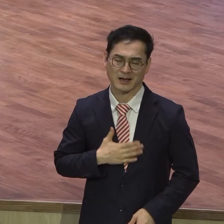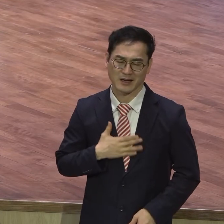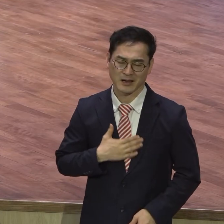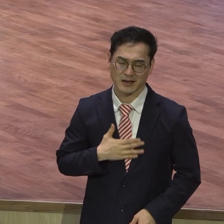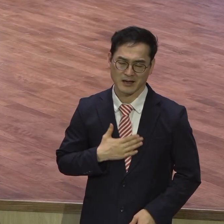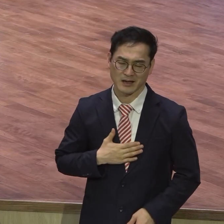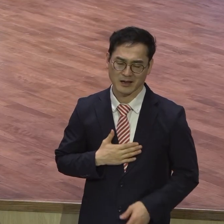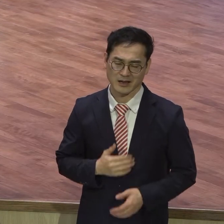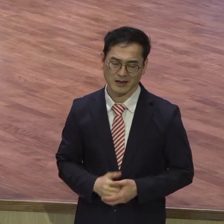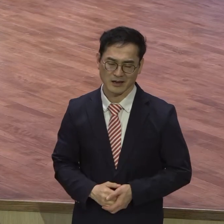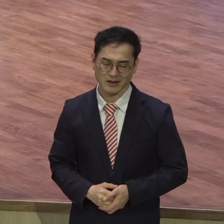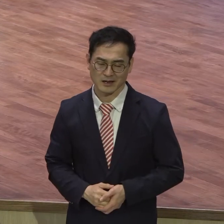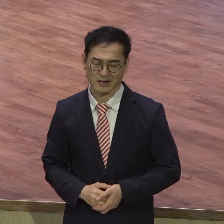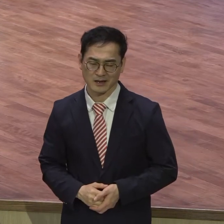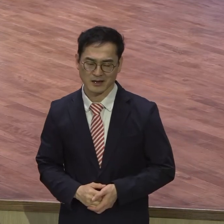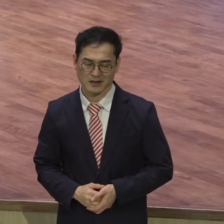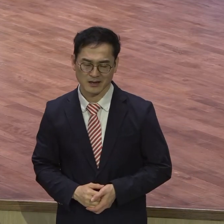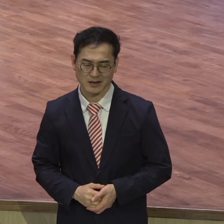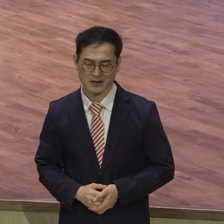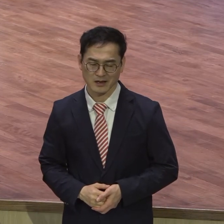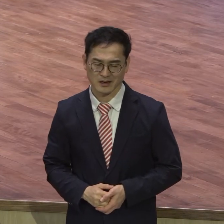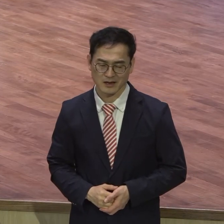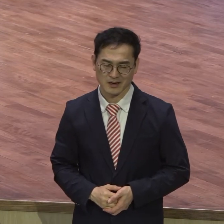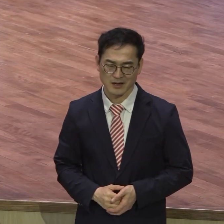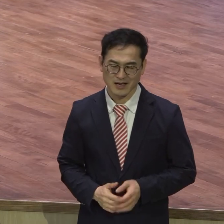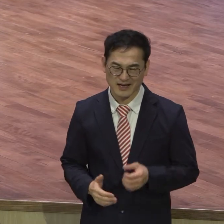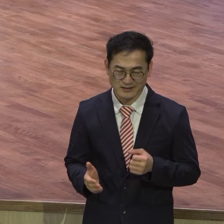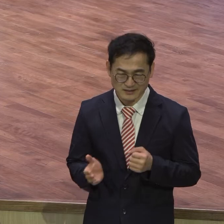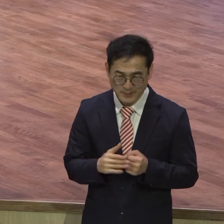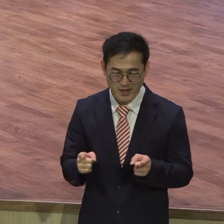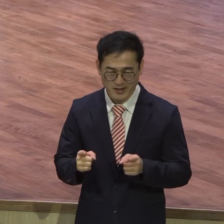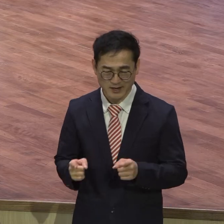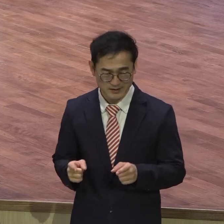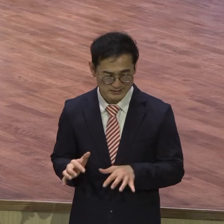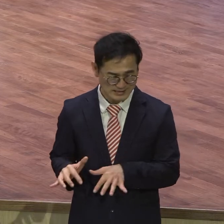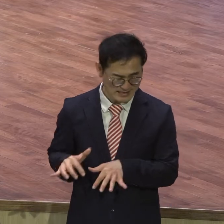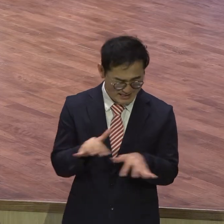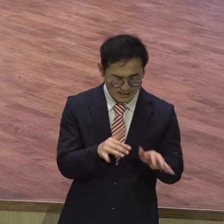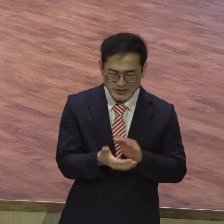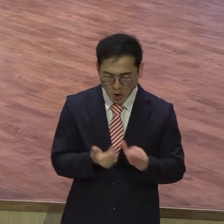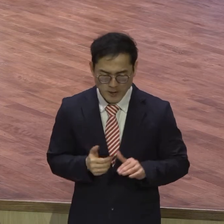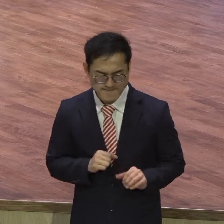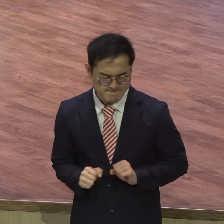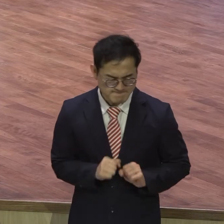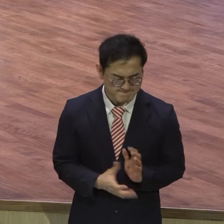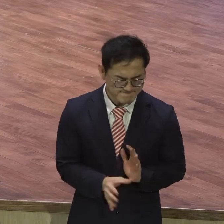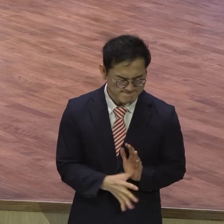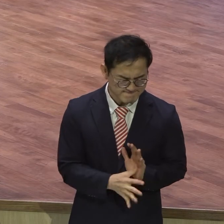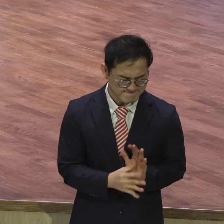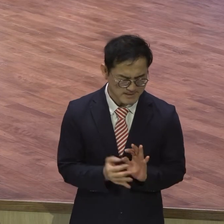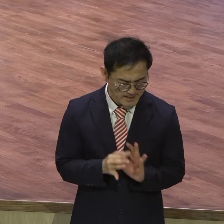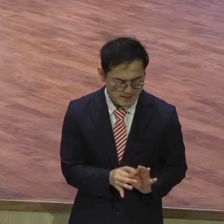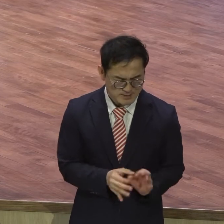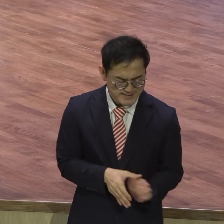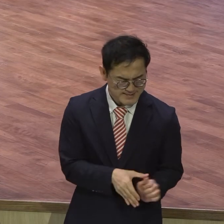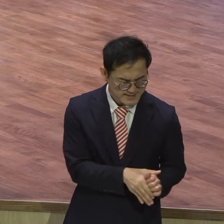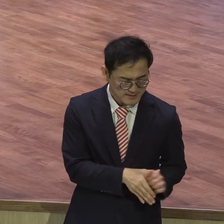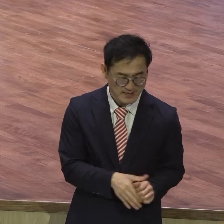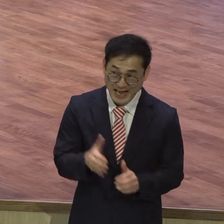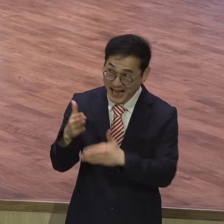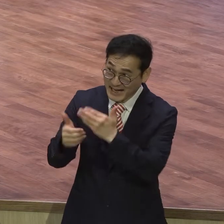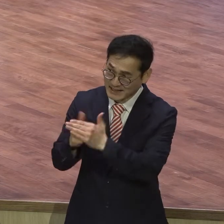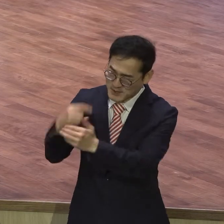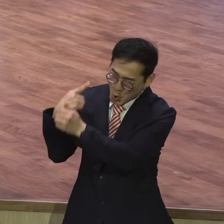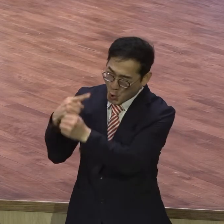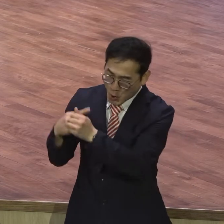시간이 다 돼가기 때문에 더 많은 악을 행합니다 하나님이 없는 하나님을 욕하도록